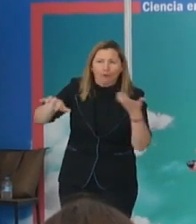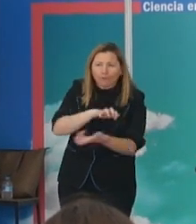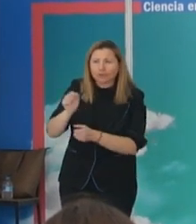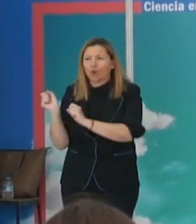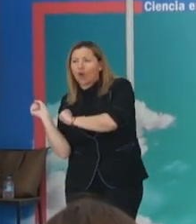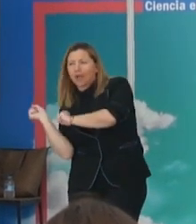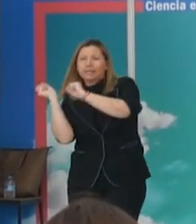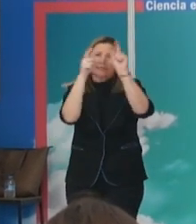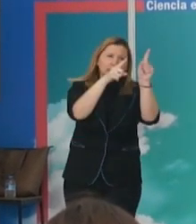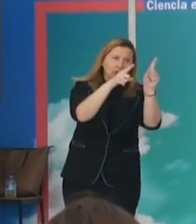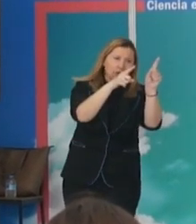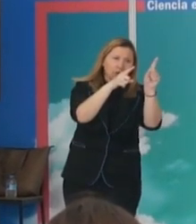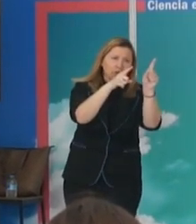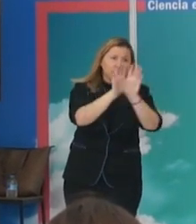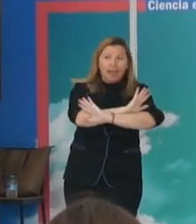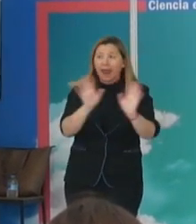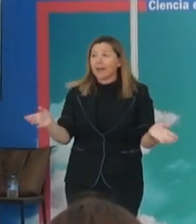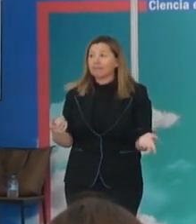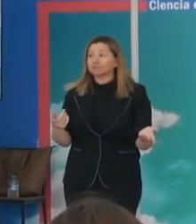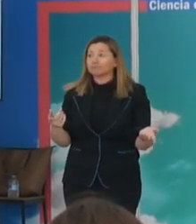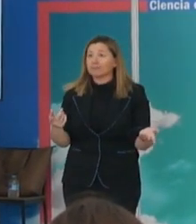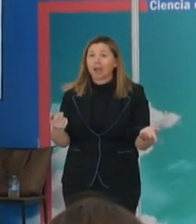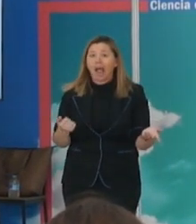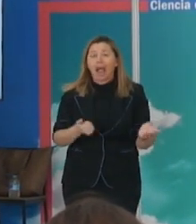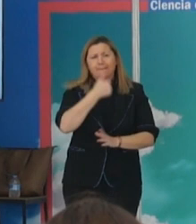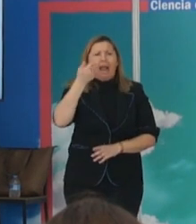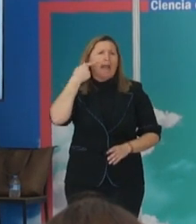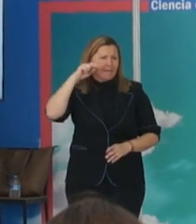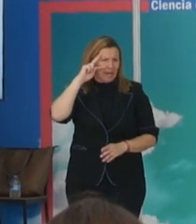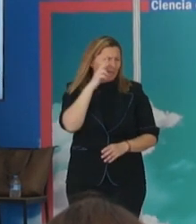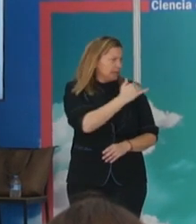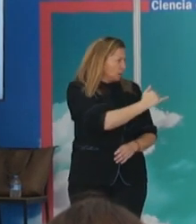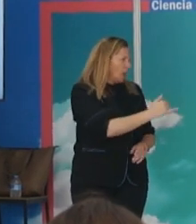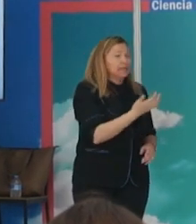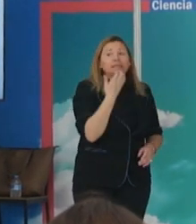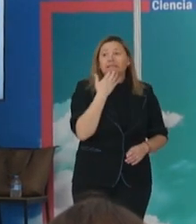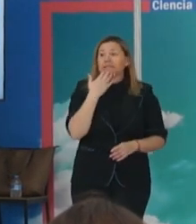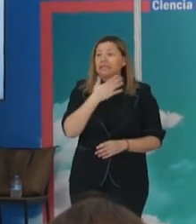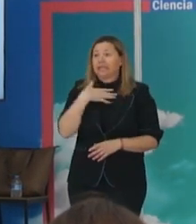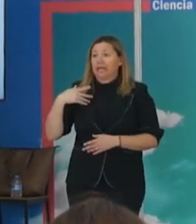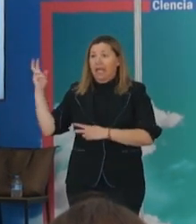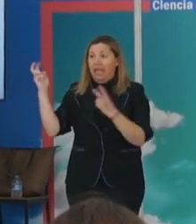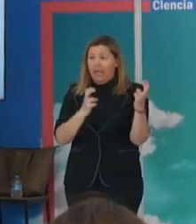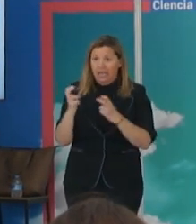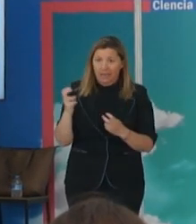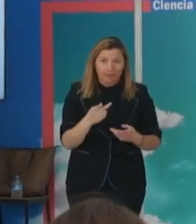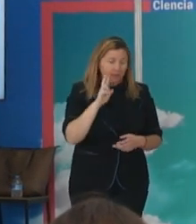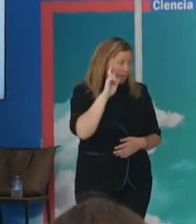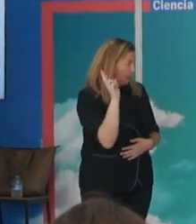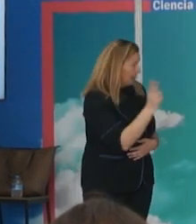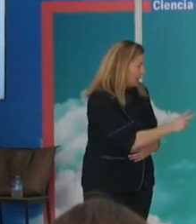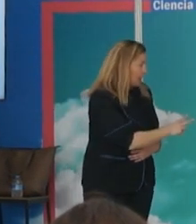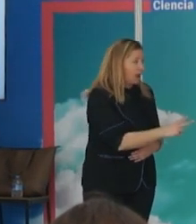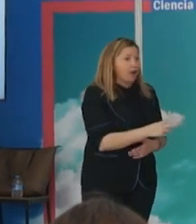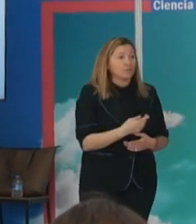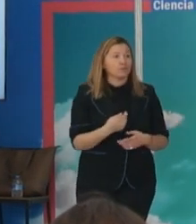exilio. Y nada, quedan algunos experimentitos más que si queréis quedaros, pero los podemos ir viendo, algunos que